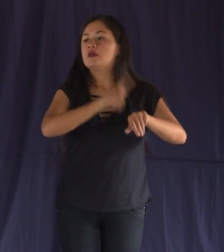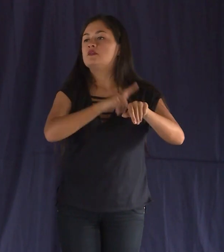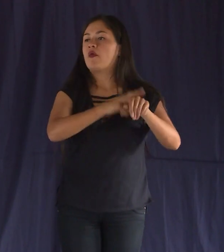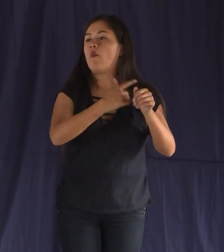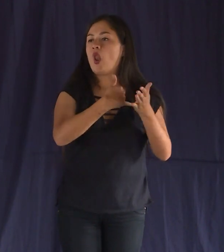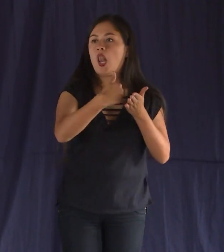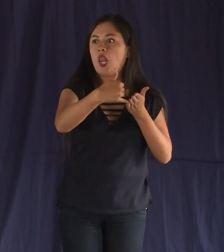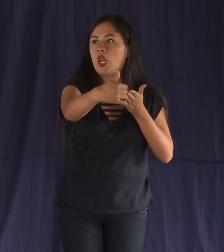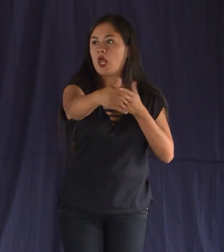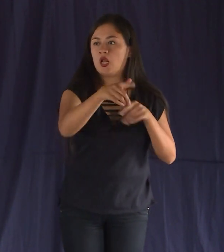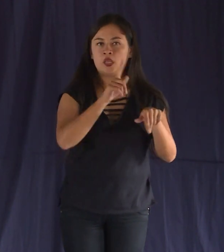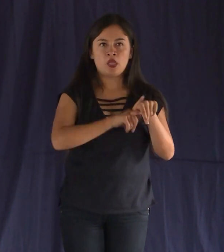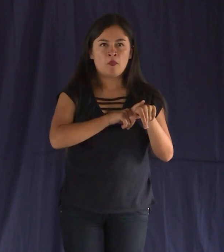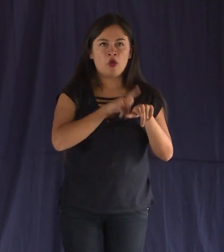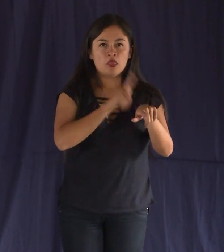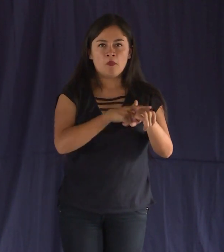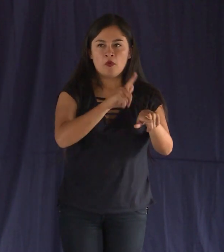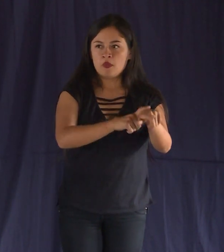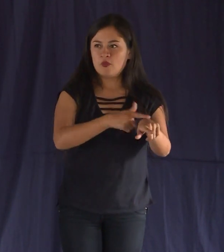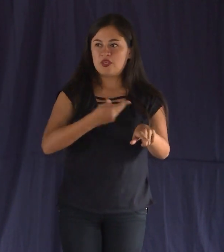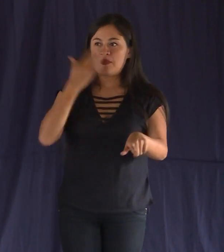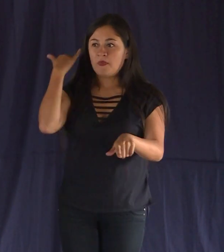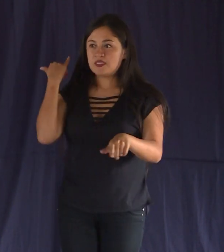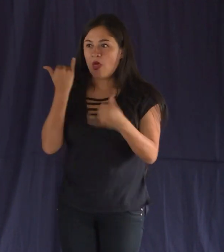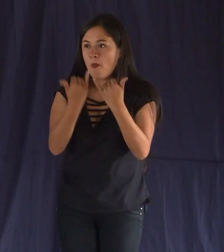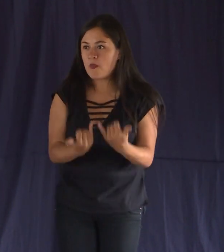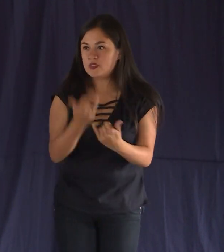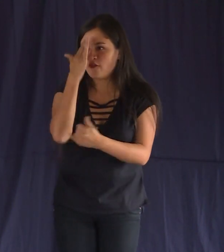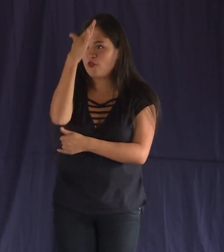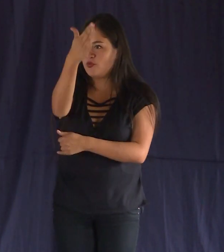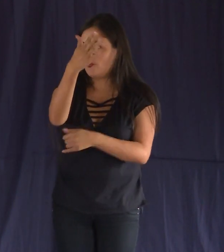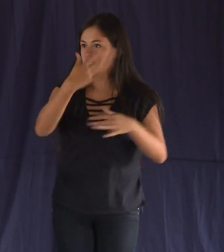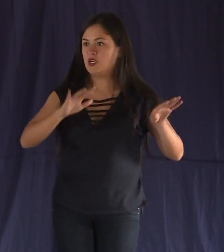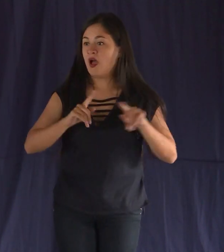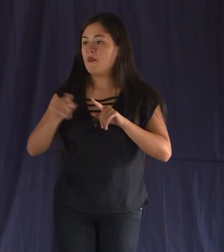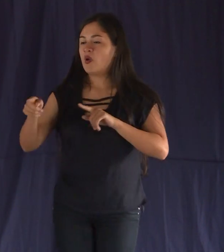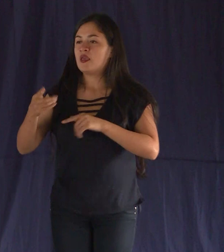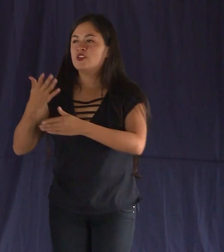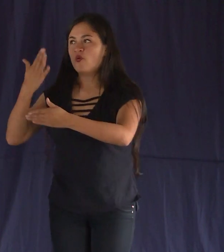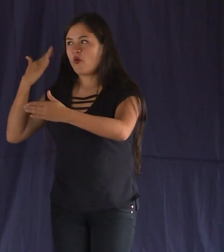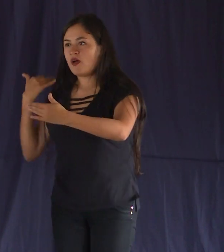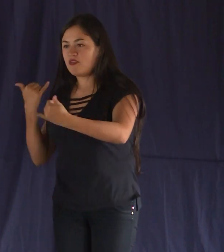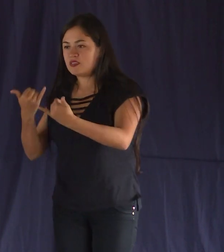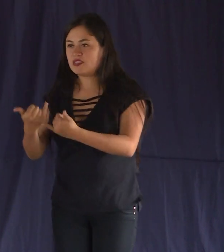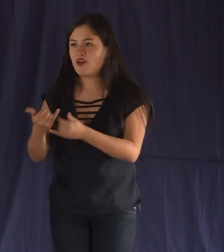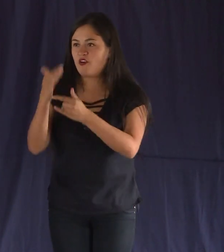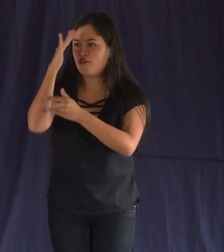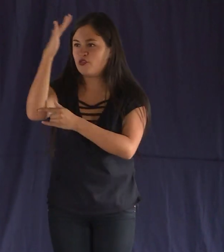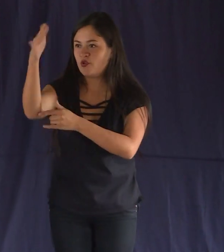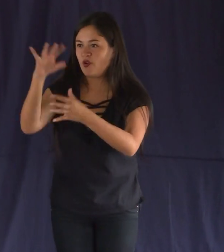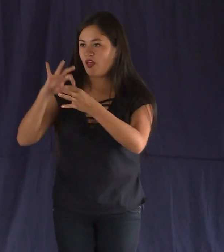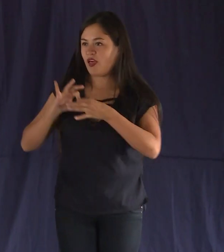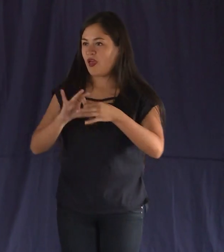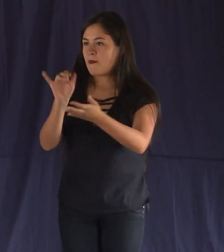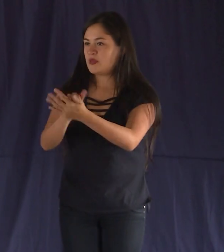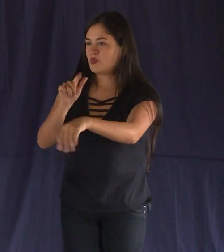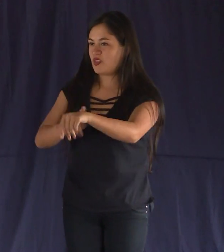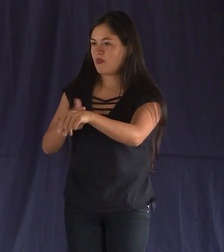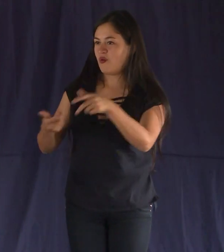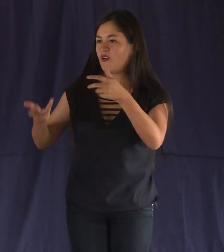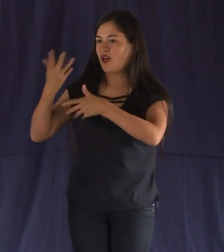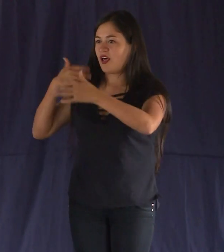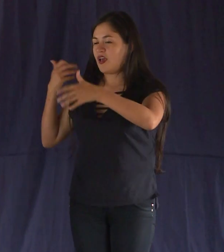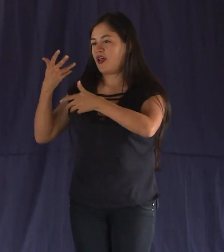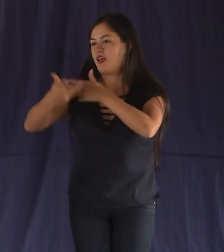muy marcado un pasado, un presente y un futuro. Entonces, dentro de esos